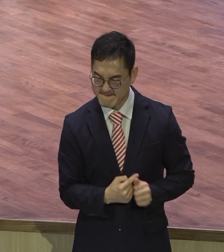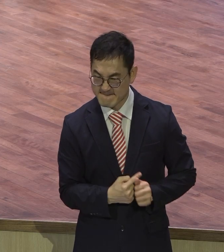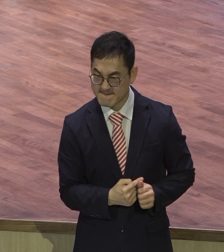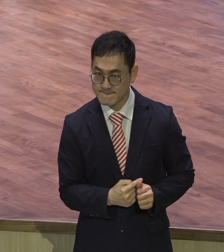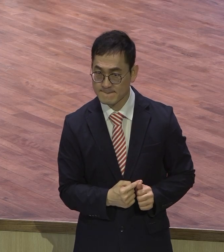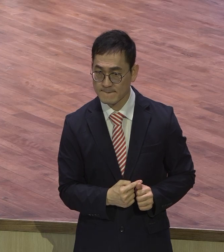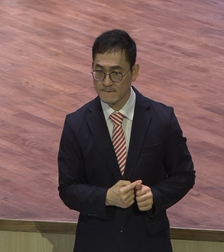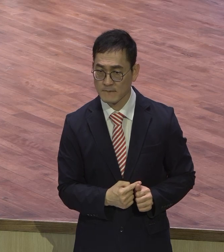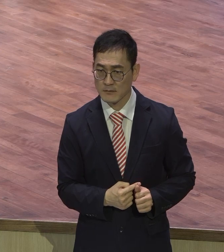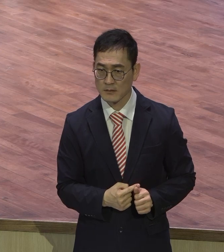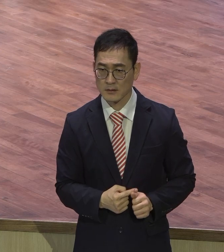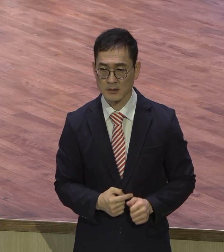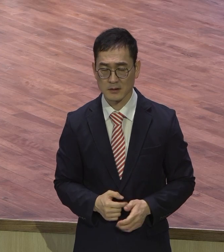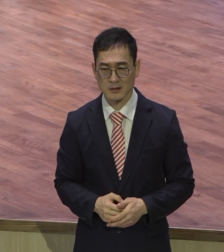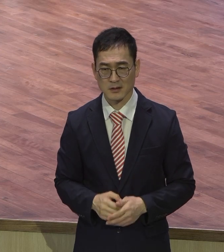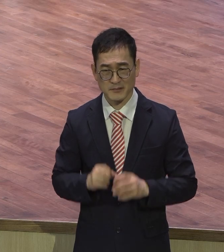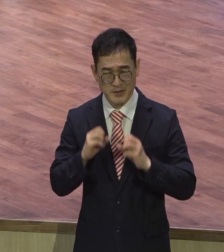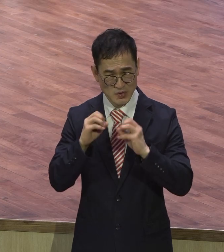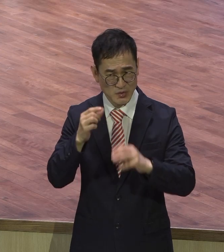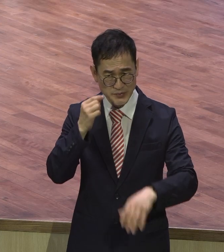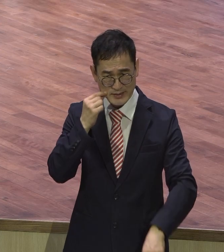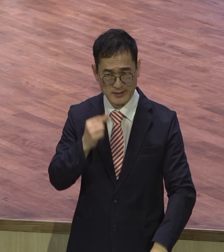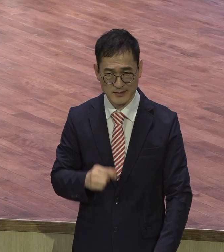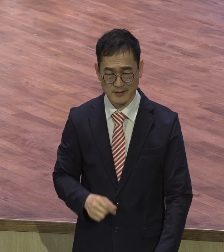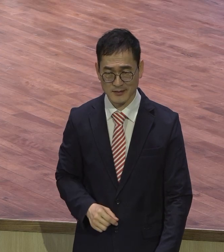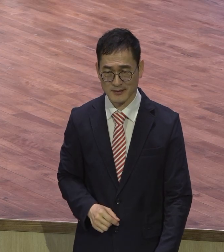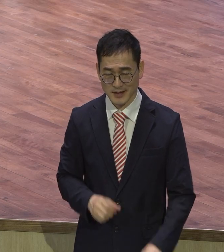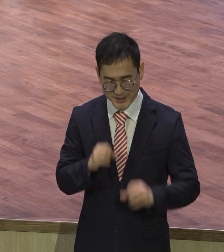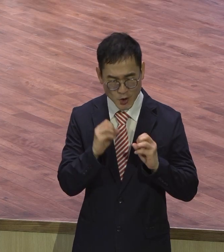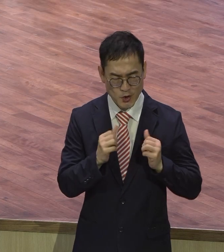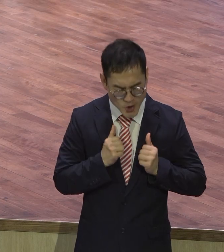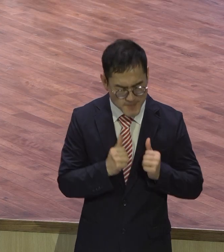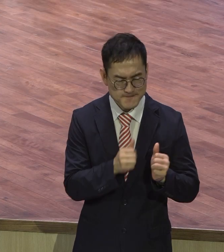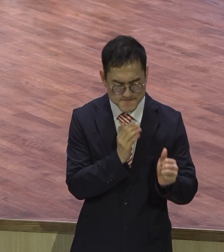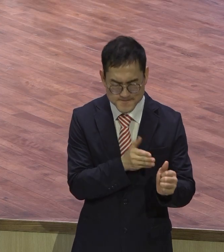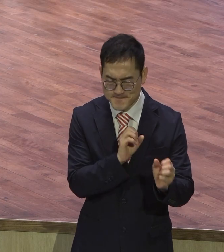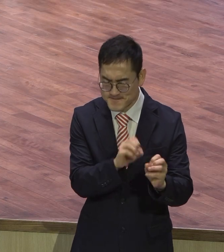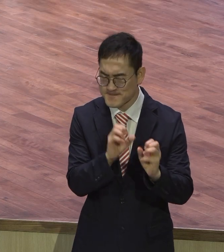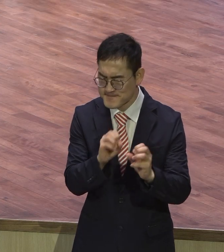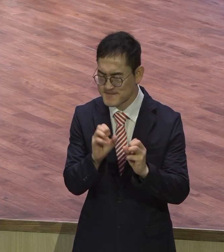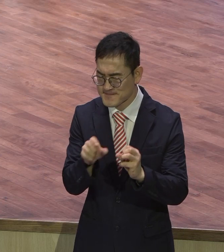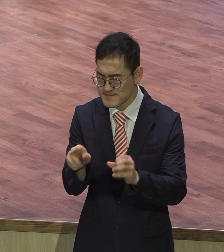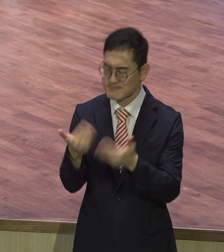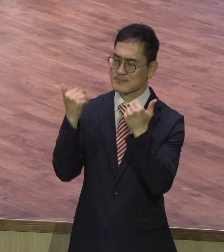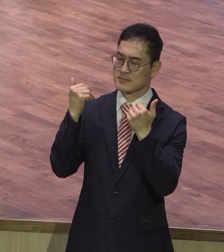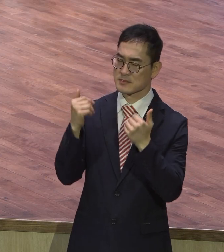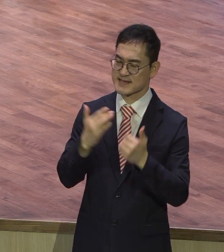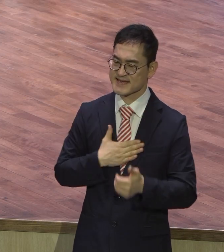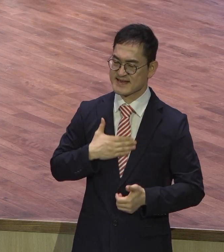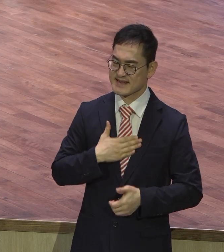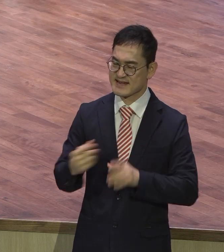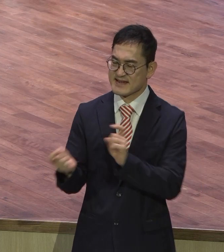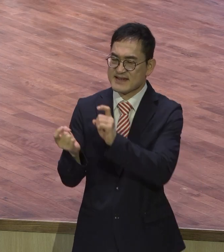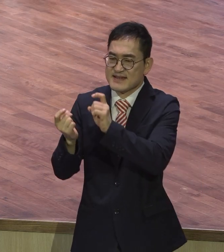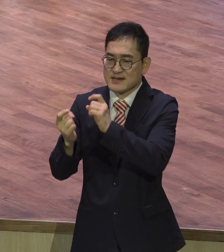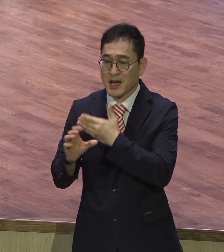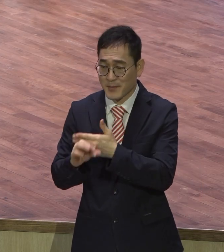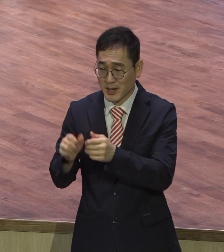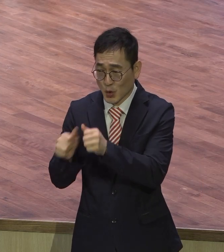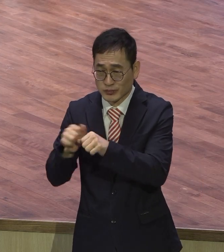현장에서는 한 번 싸웠다 그럼 소문 다 나버려 저 성교사 누구하고 때렸다 치고받고 싸웠다